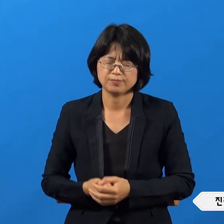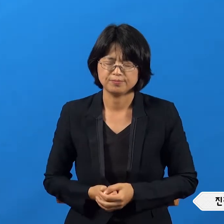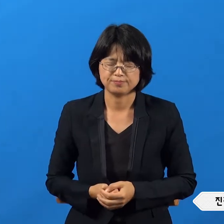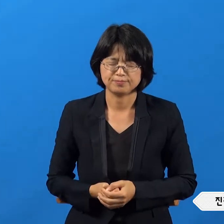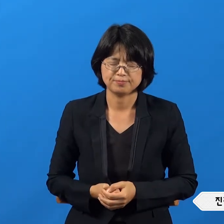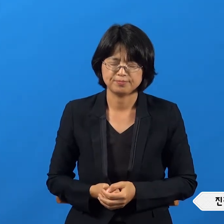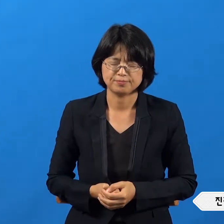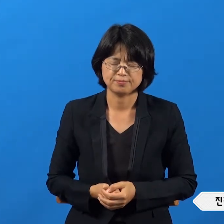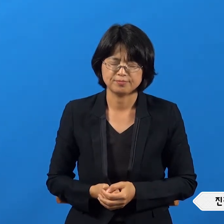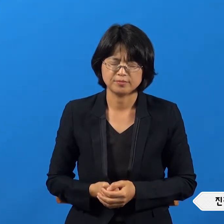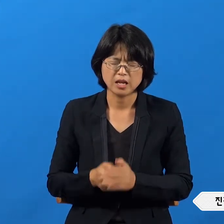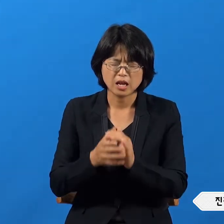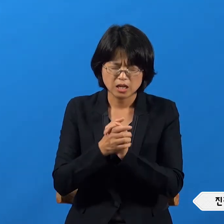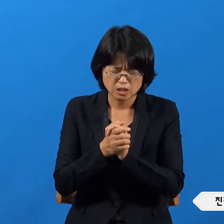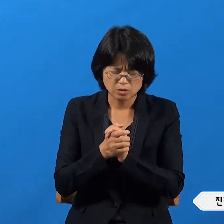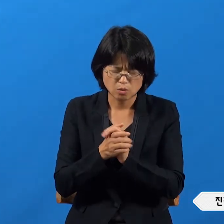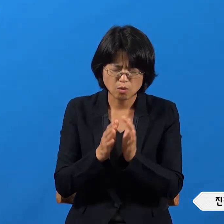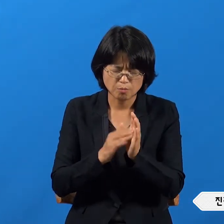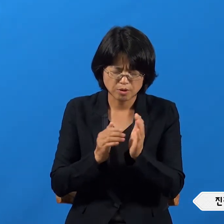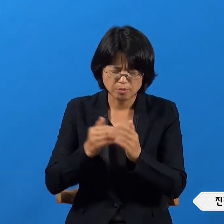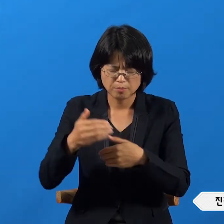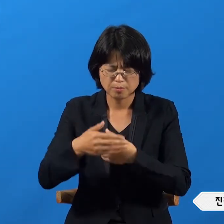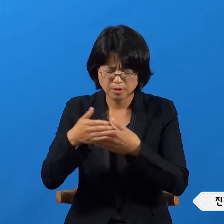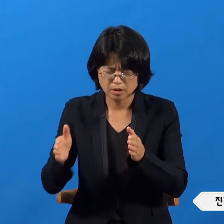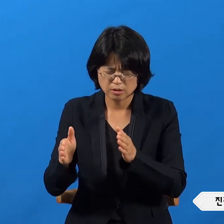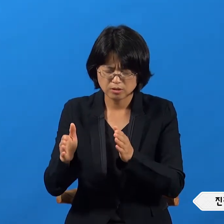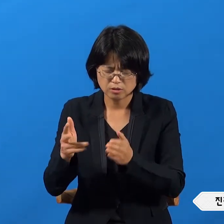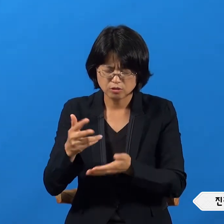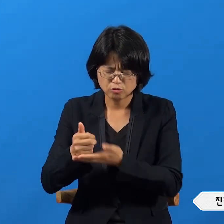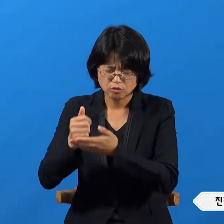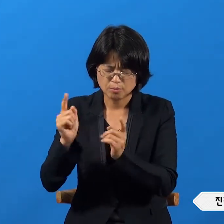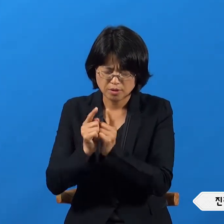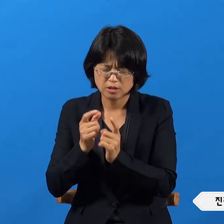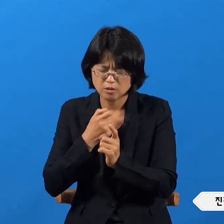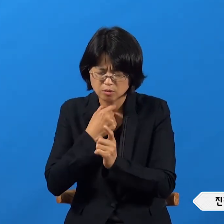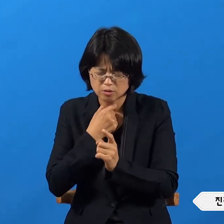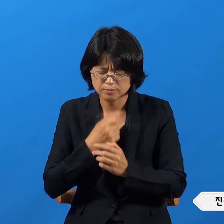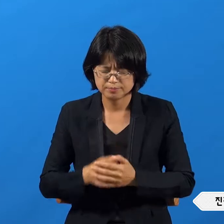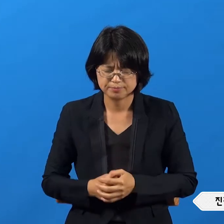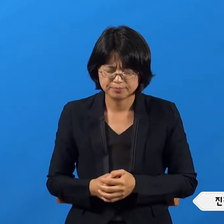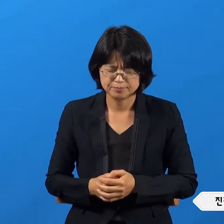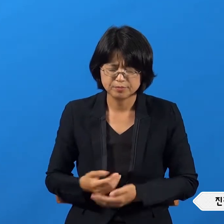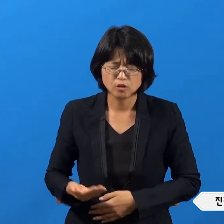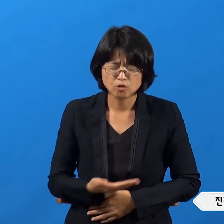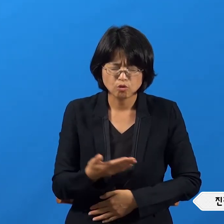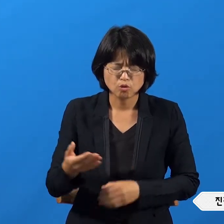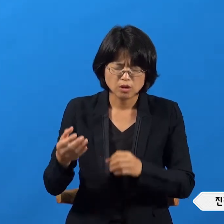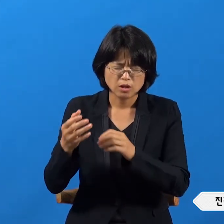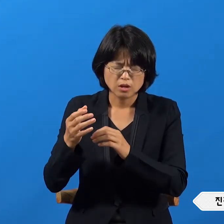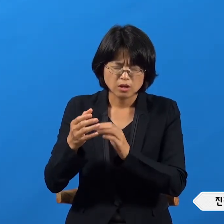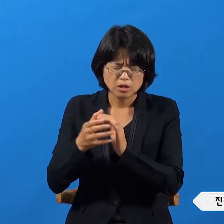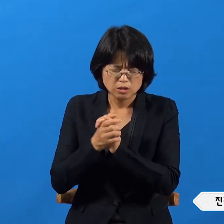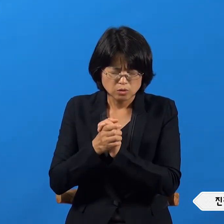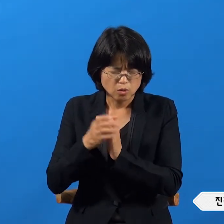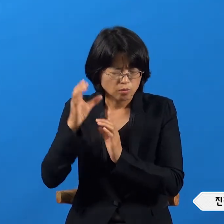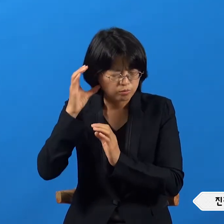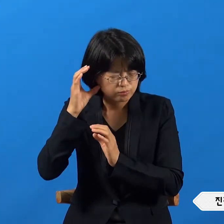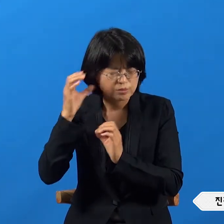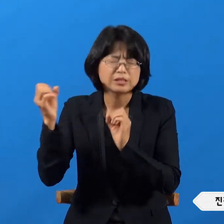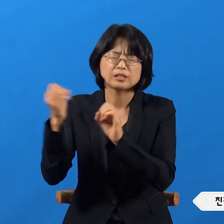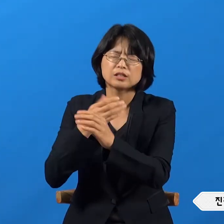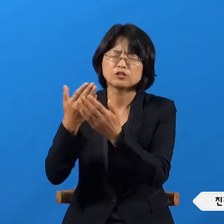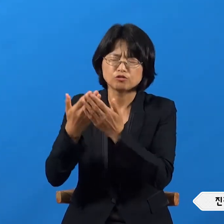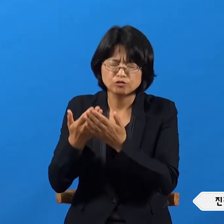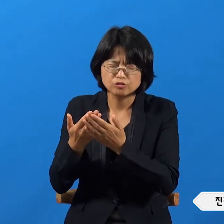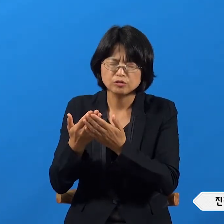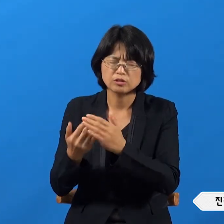있기를 원합니다. 우리의 기도를 응답하시는 전능하신 하나님, 기적이 상식이 되시는 주님